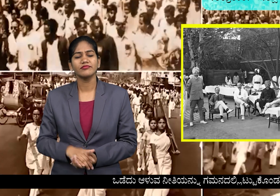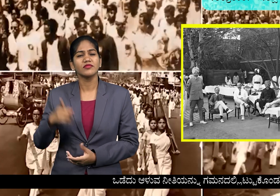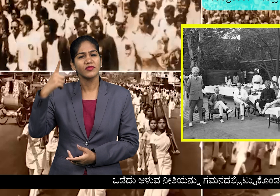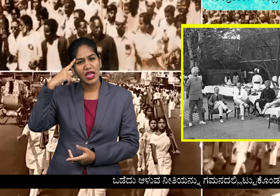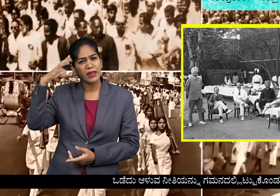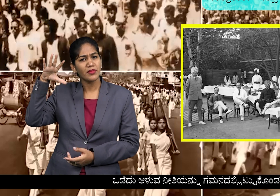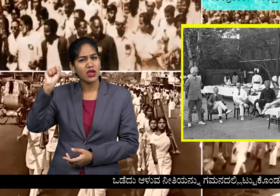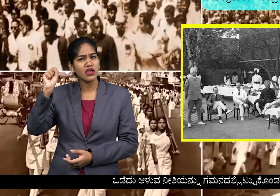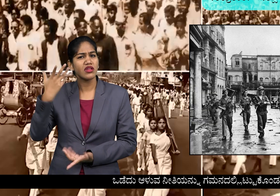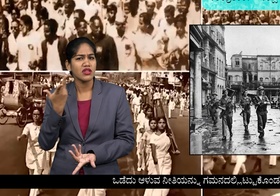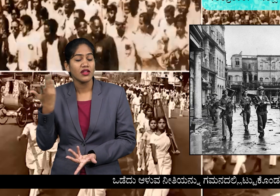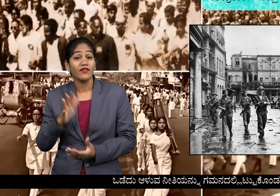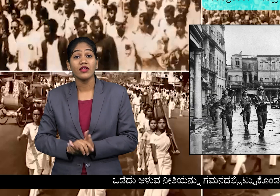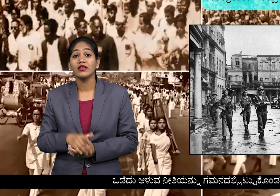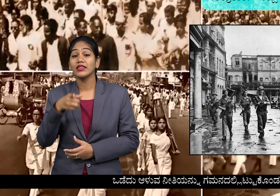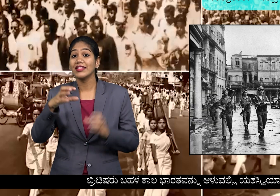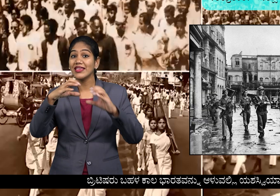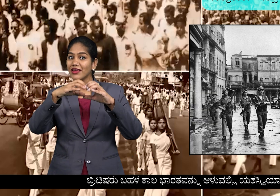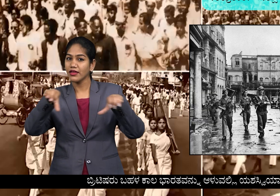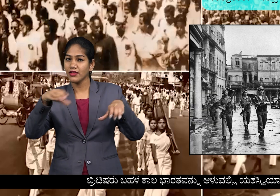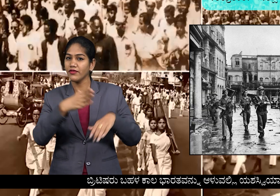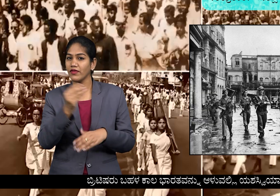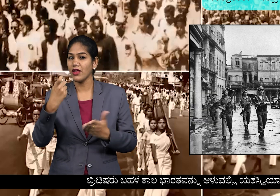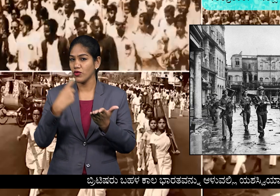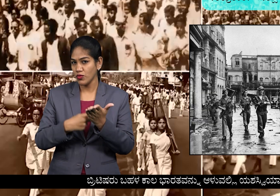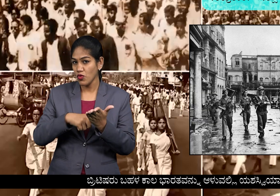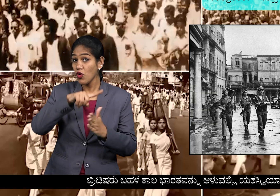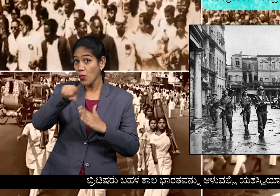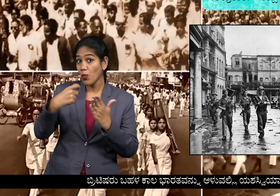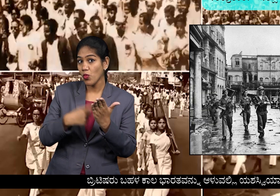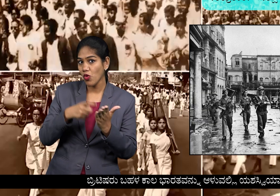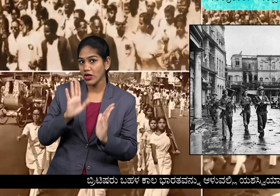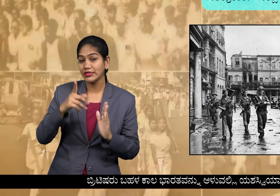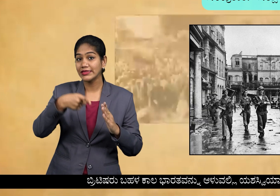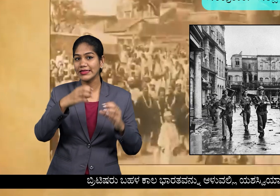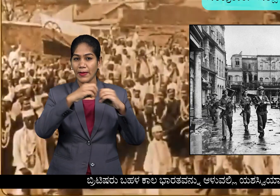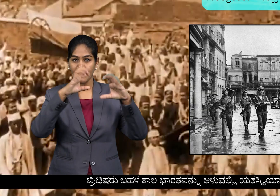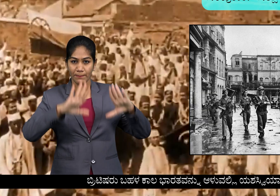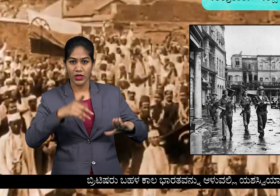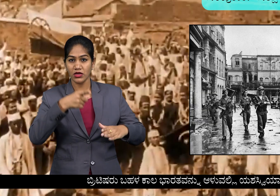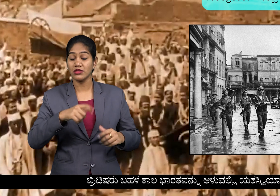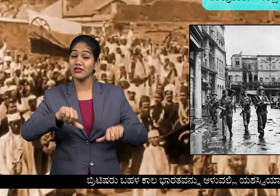ಒಡೆದು ಆಳುವ ನೀತಿಯನ್ನು ಗಮನದಲ್ಲಿಟ್ಟುಕೊಂಡು ಬ್ರಿಟಿಷರು ಆಳ್ವಿಕೆಯಲ್ಲಿ ಯಶಸ್ವಿಯಾದರು.